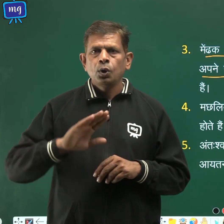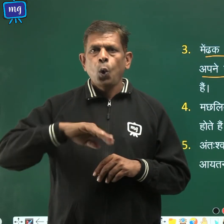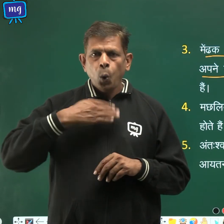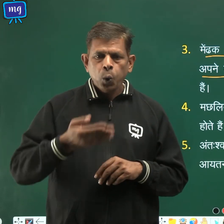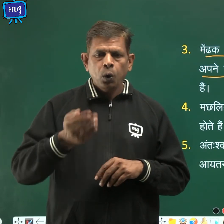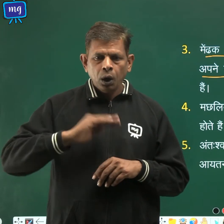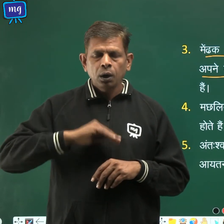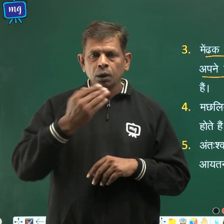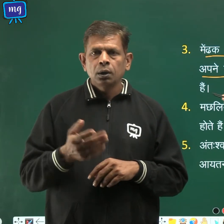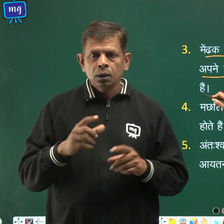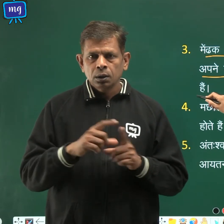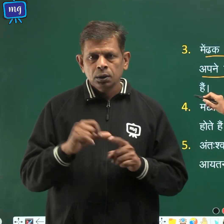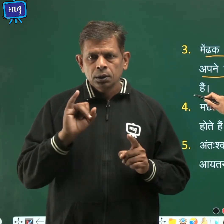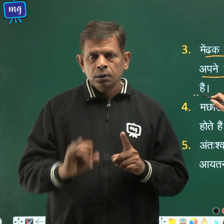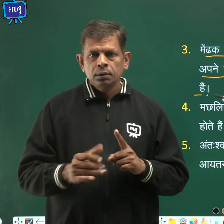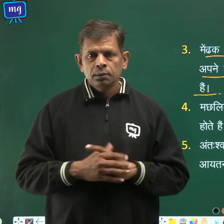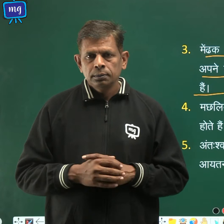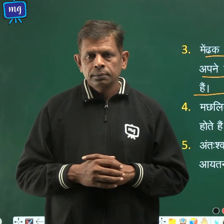श्वसन करते हैं।